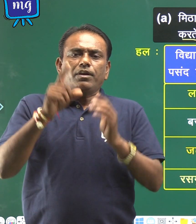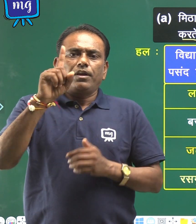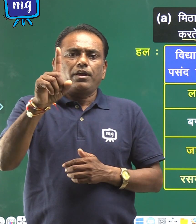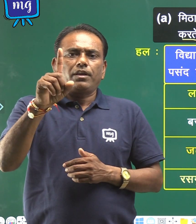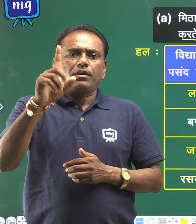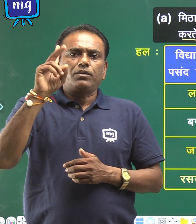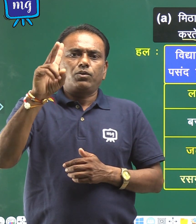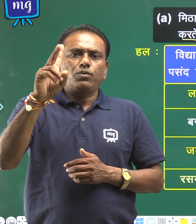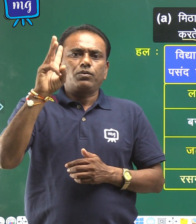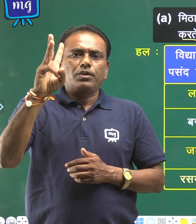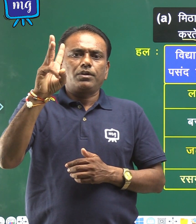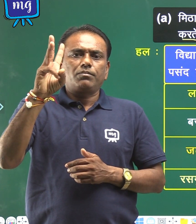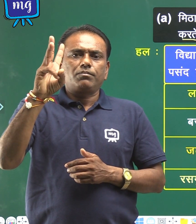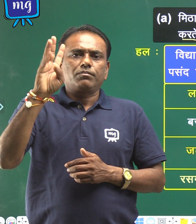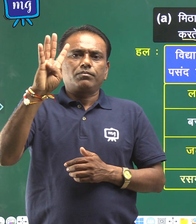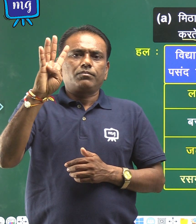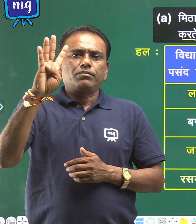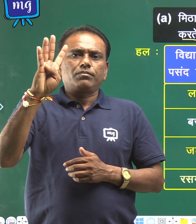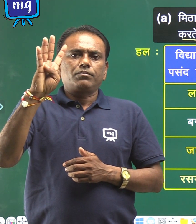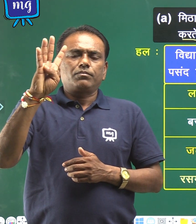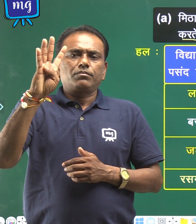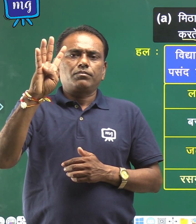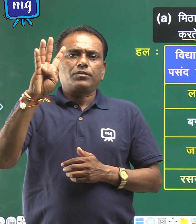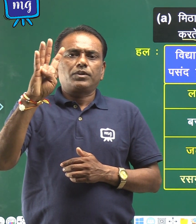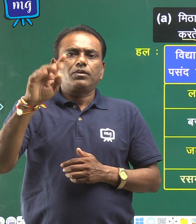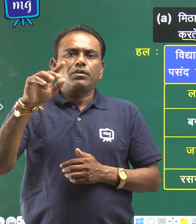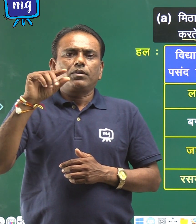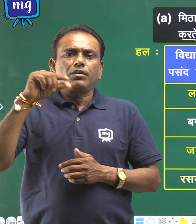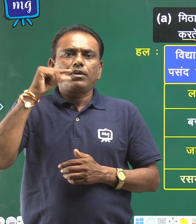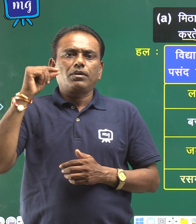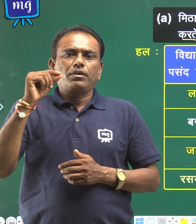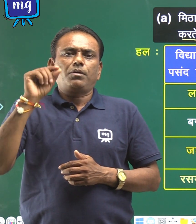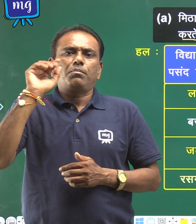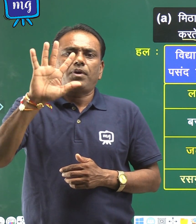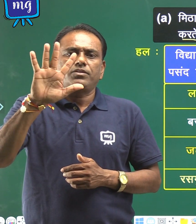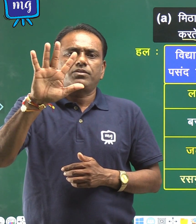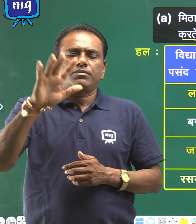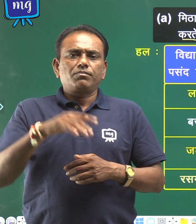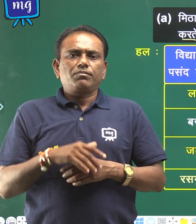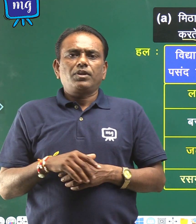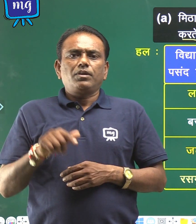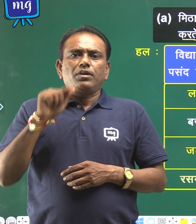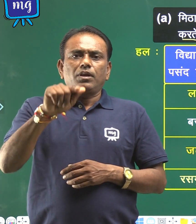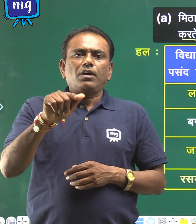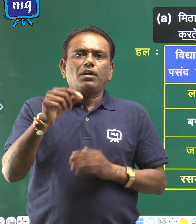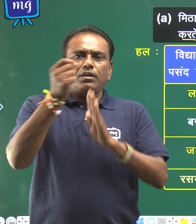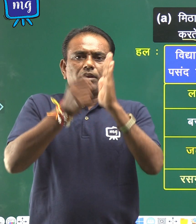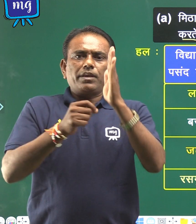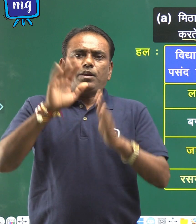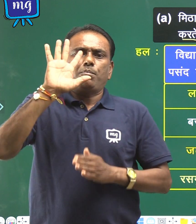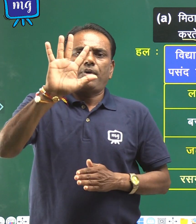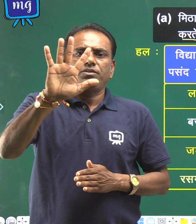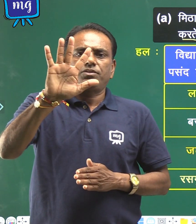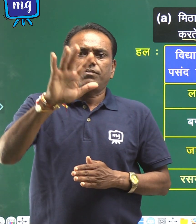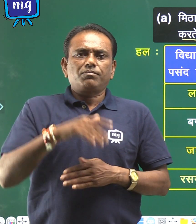2 3 4, ये 5। यहाँ लिखेंगे 5।